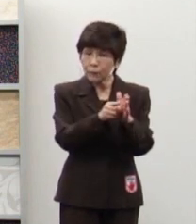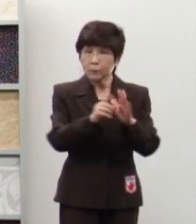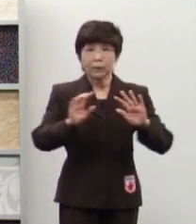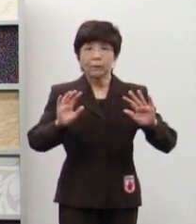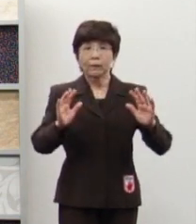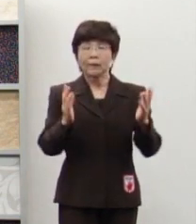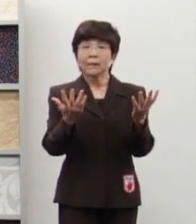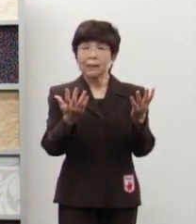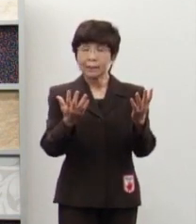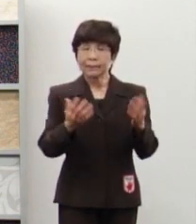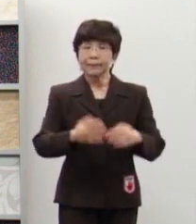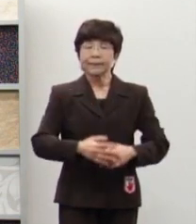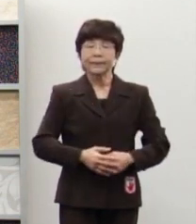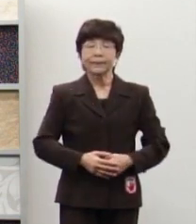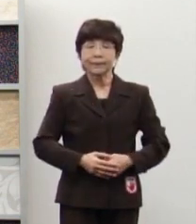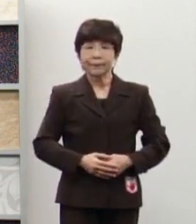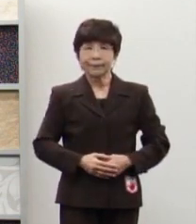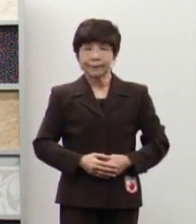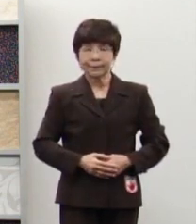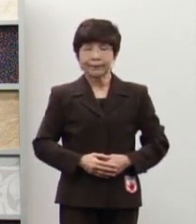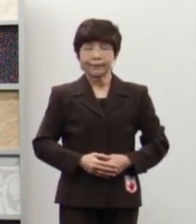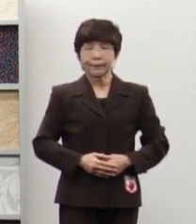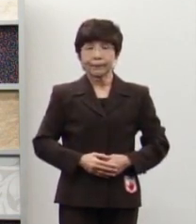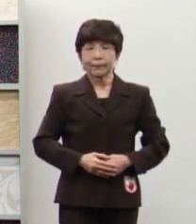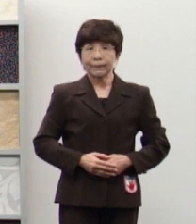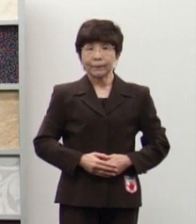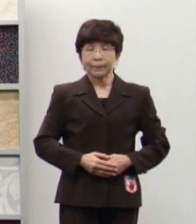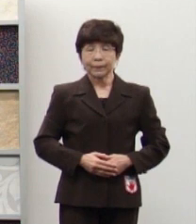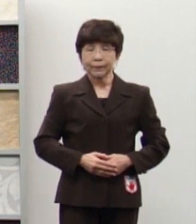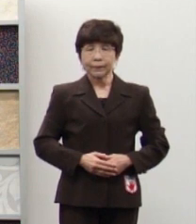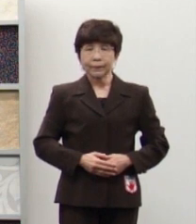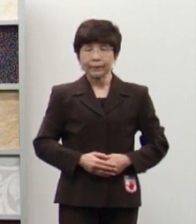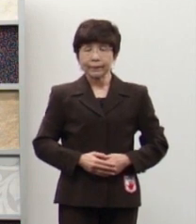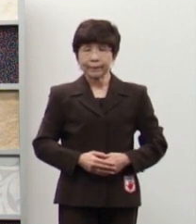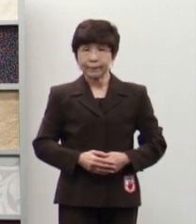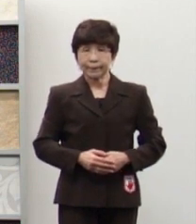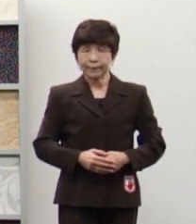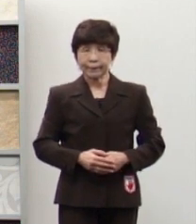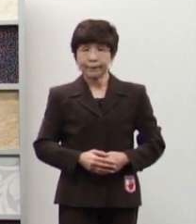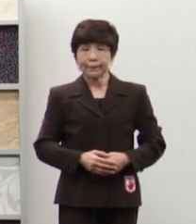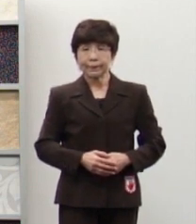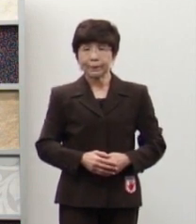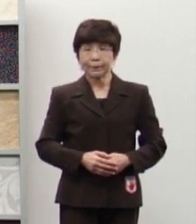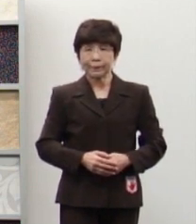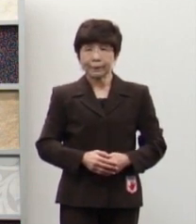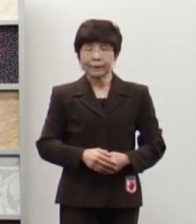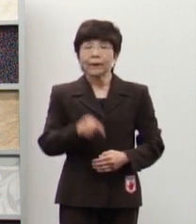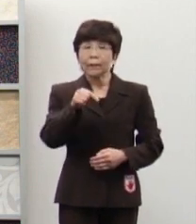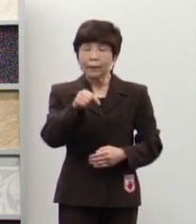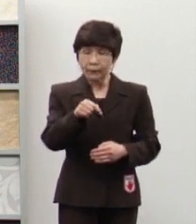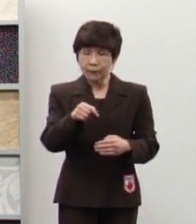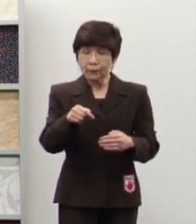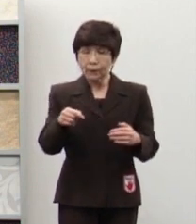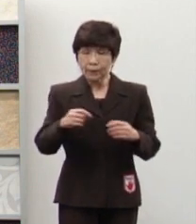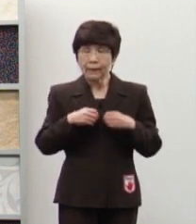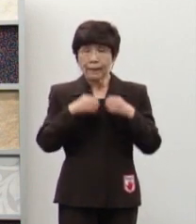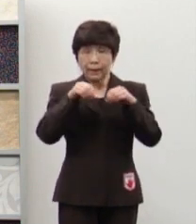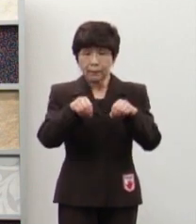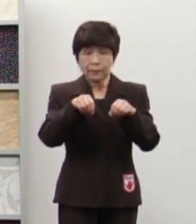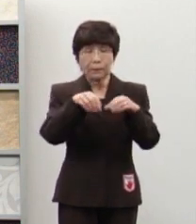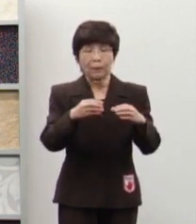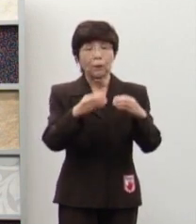見当たらない、発生が、起きておりません。こうした実績を踏まえま